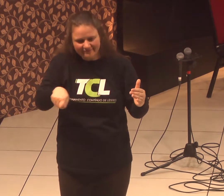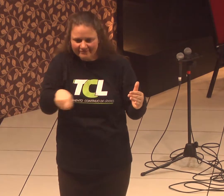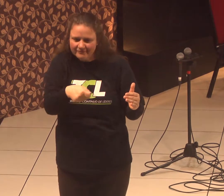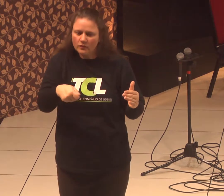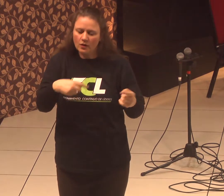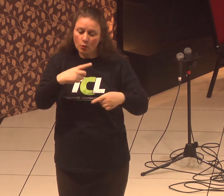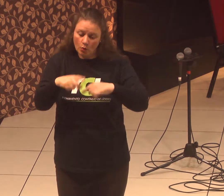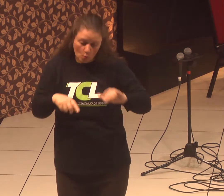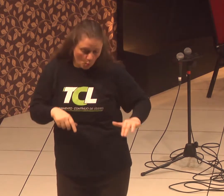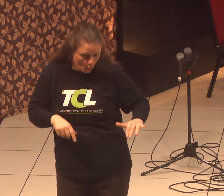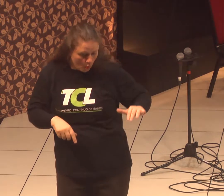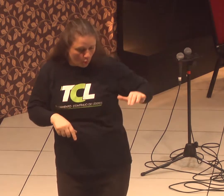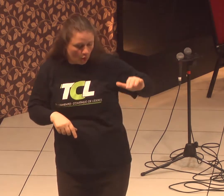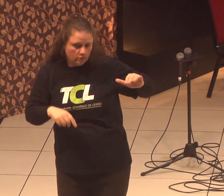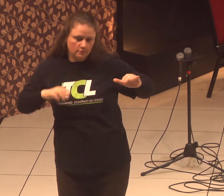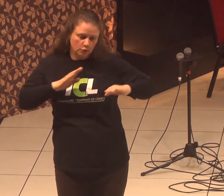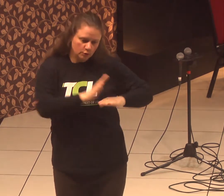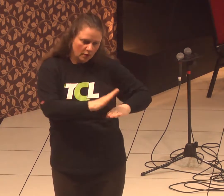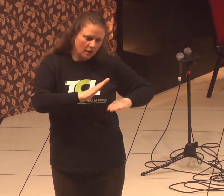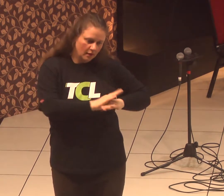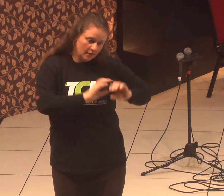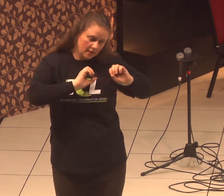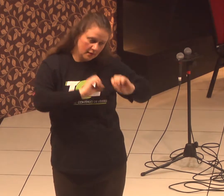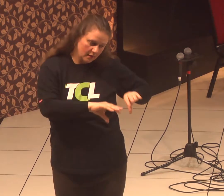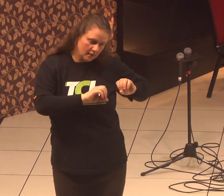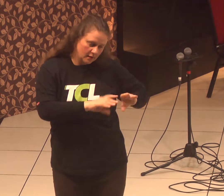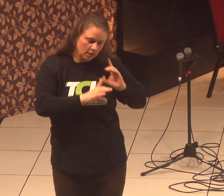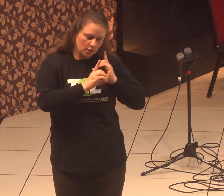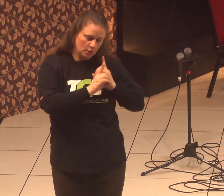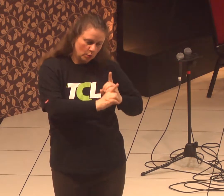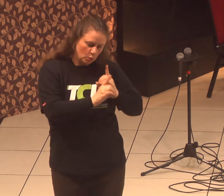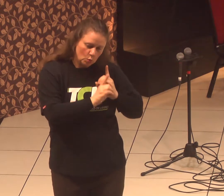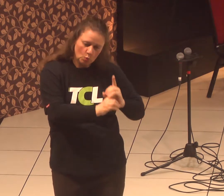Então, tem todo esse aspecto de ajudar. Mas veja bem,